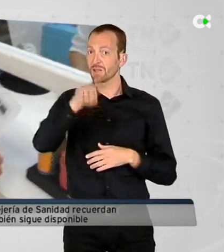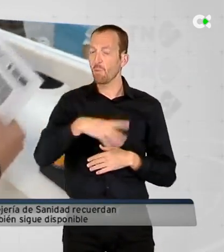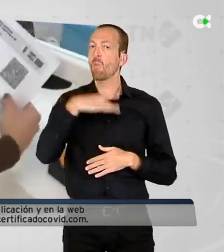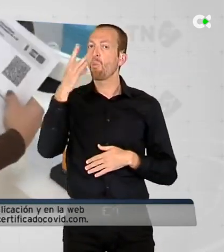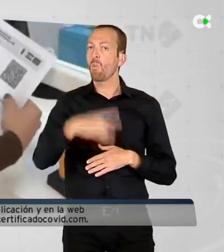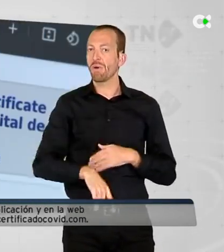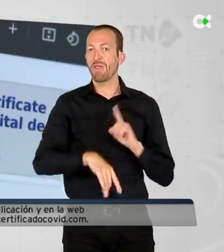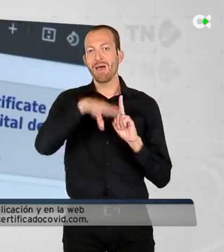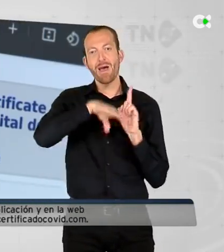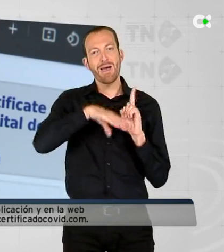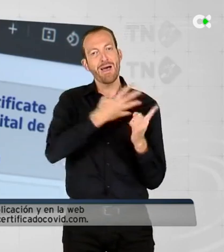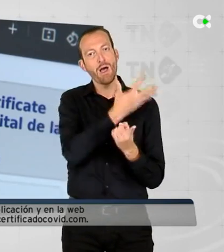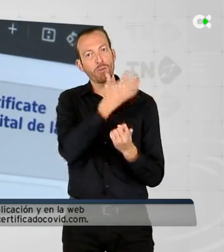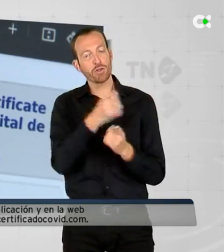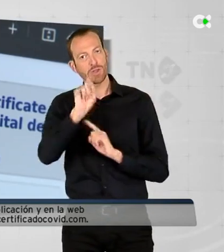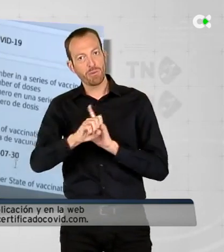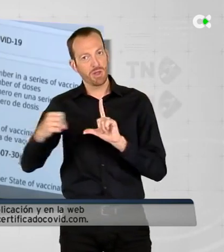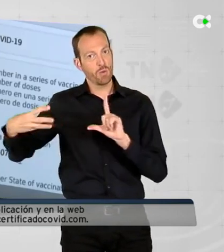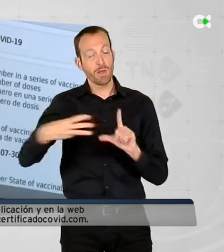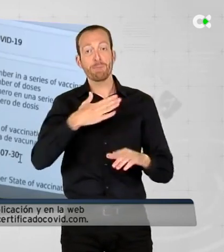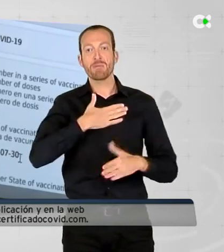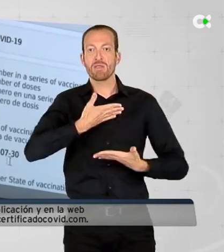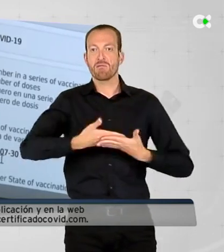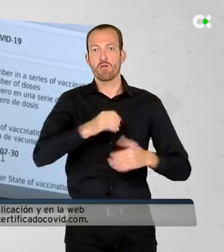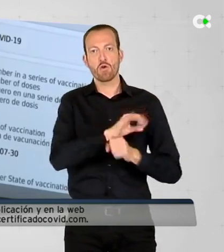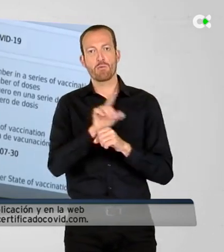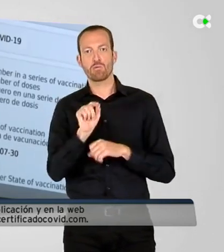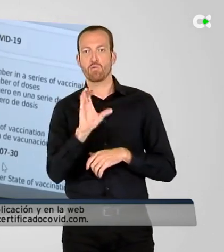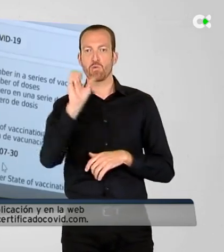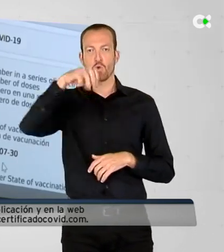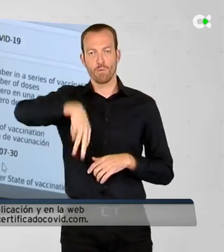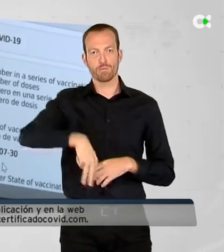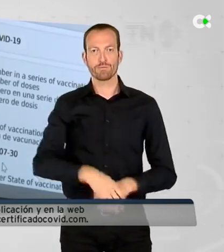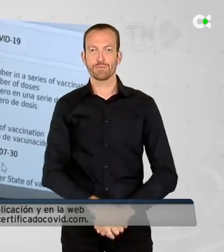disponible en la aplicación y la web micertificado COVID punto com